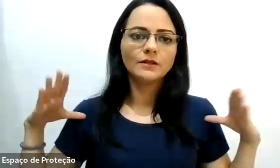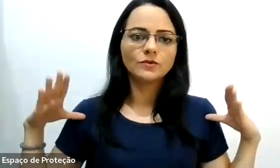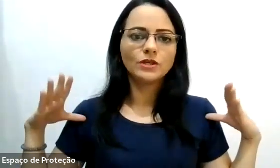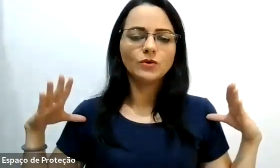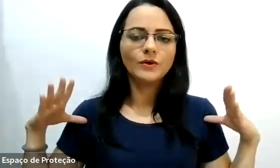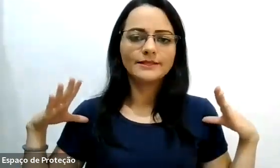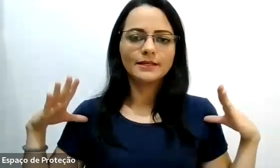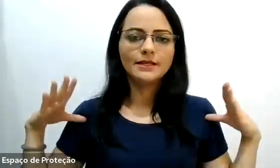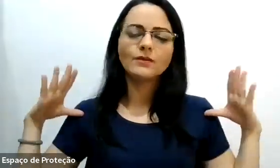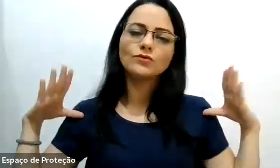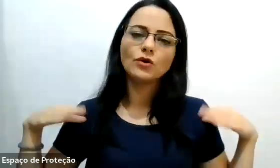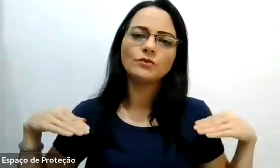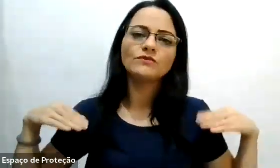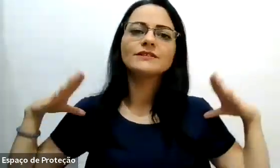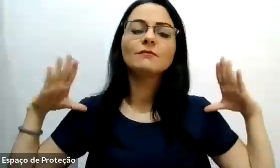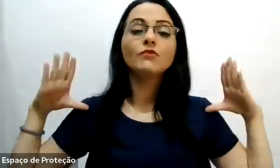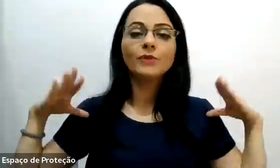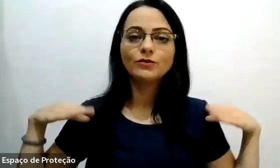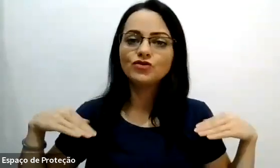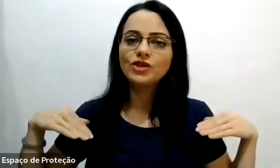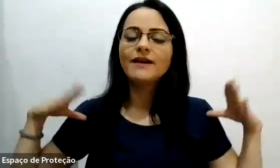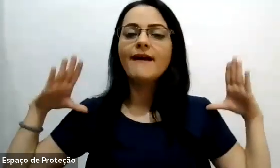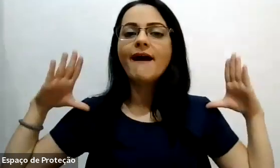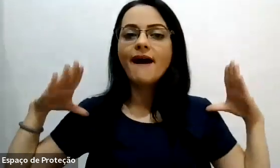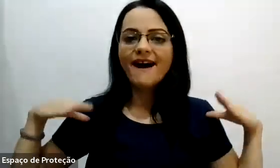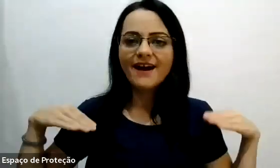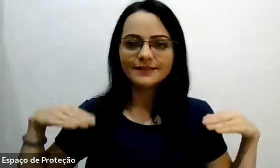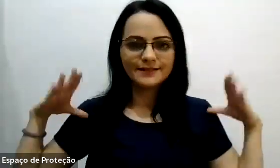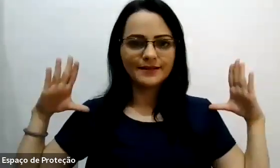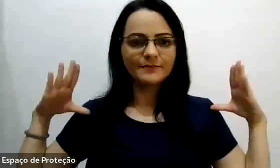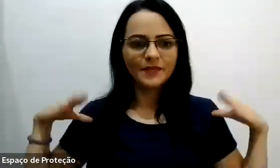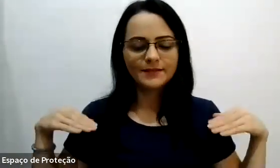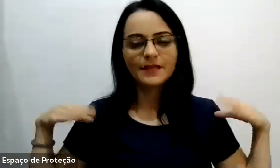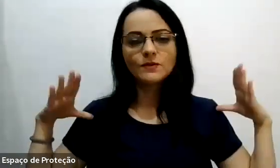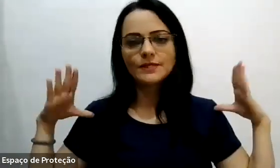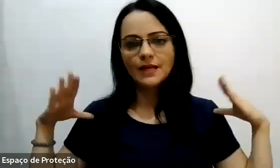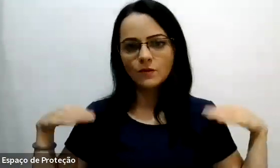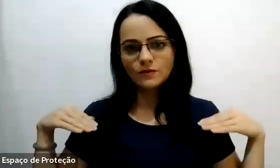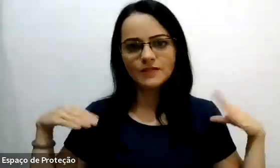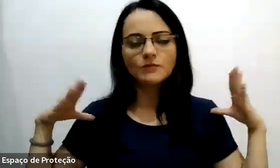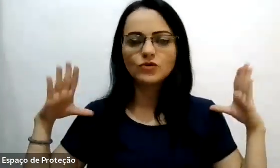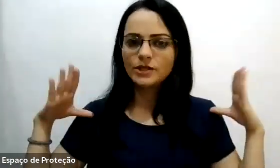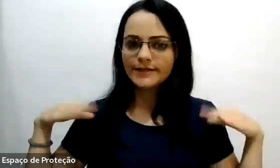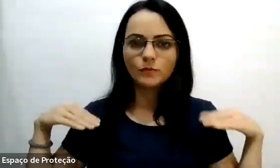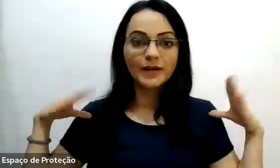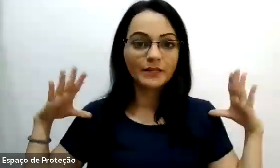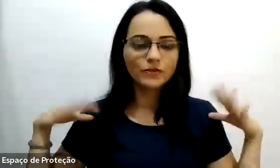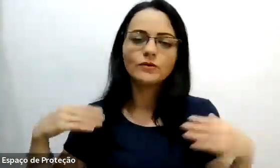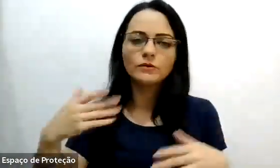os dedões aqui, né, nos ombros e fazer movimento de asa. Esse aqui era o sinal sempre utilizado para anjo,